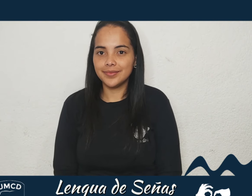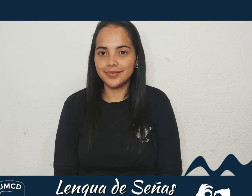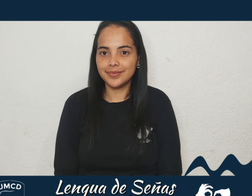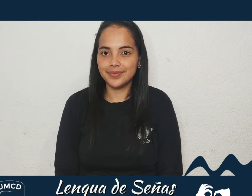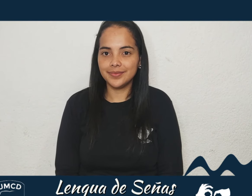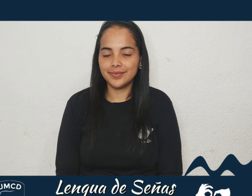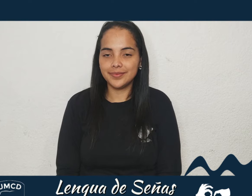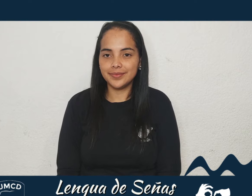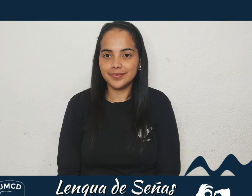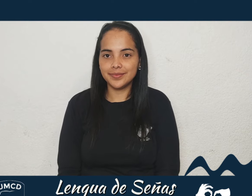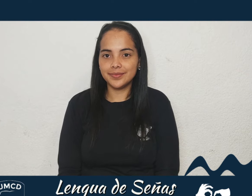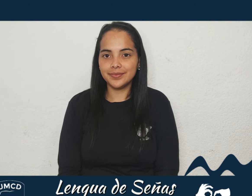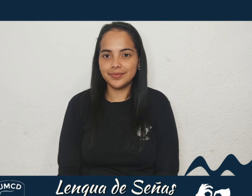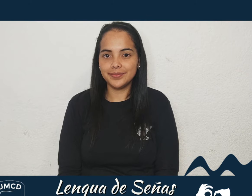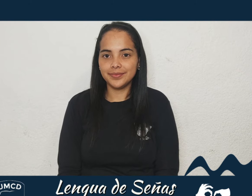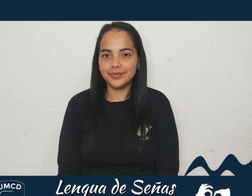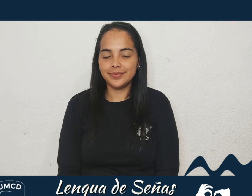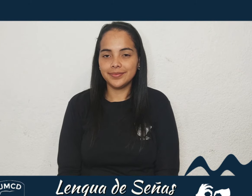Dios.